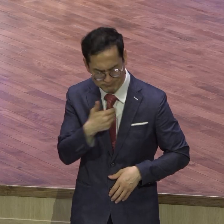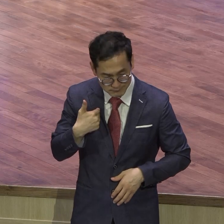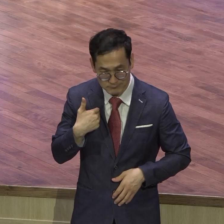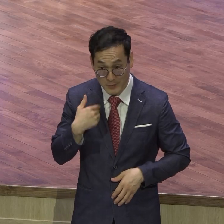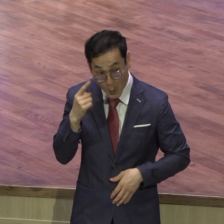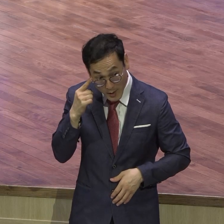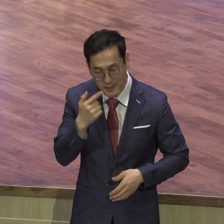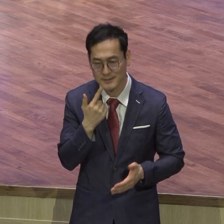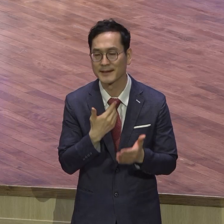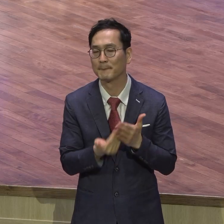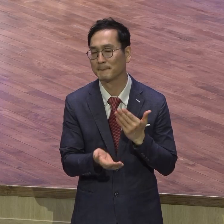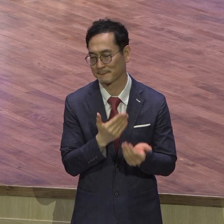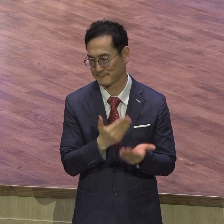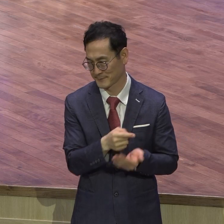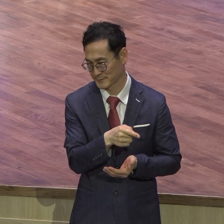그래요